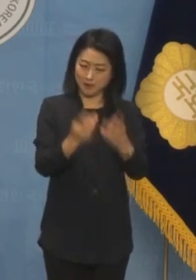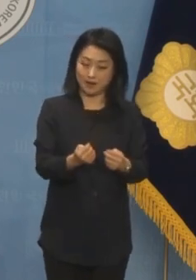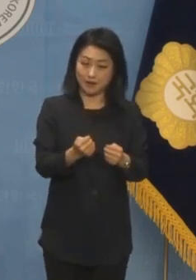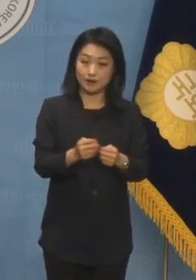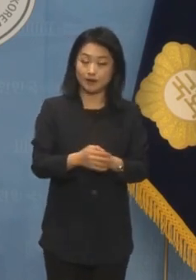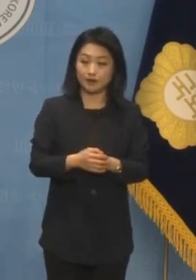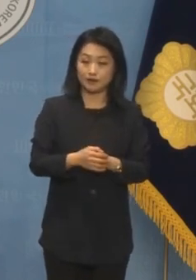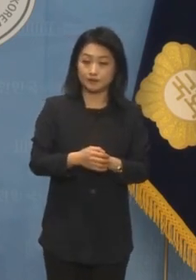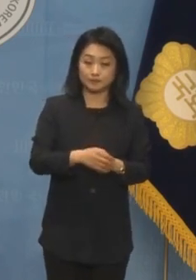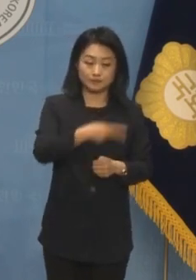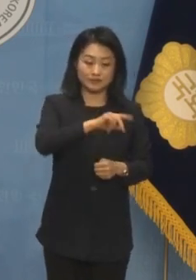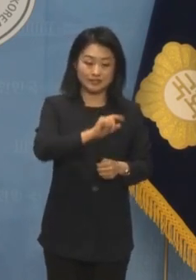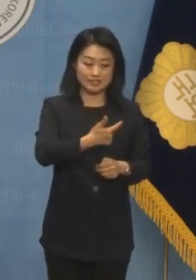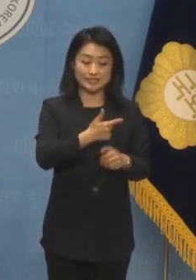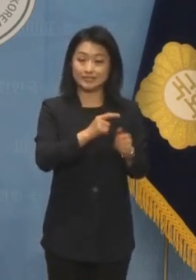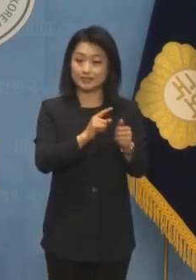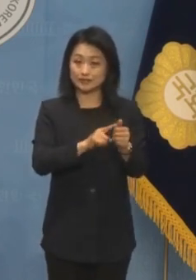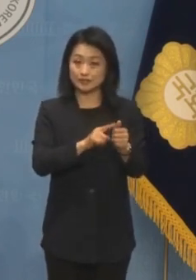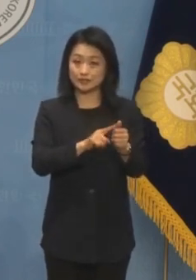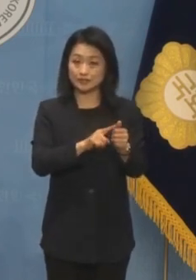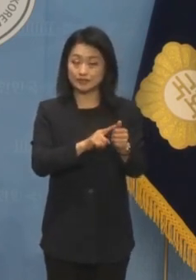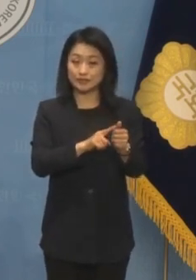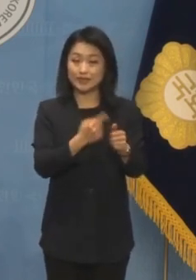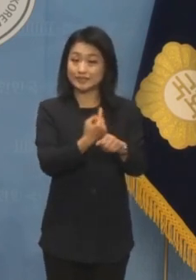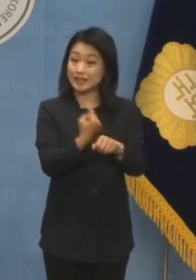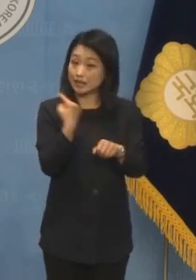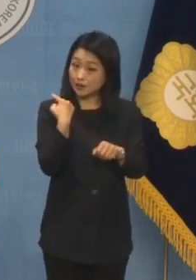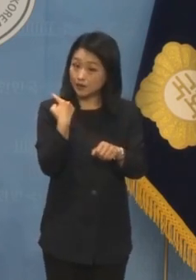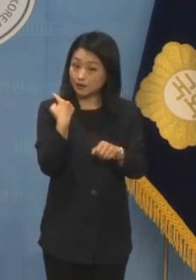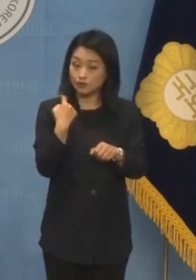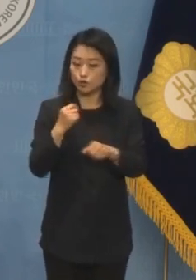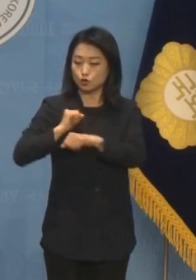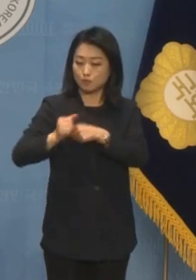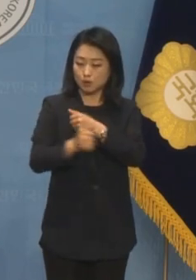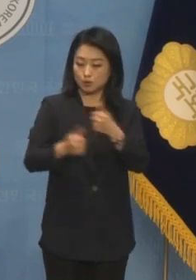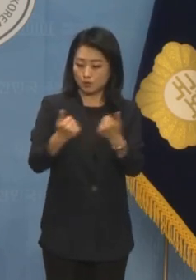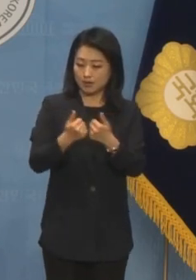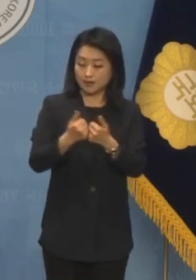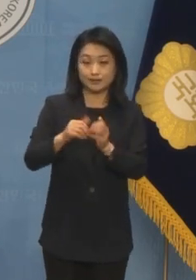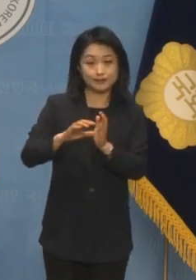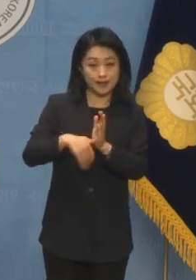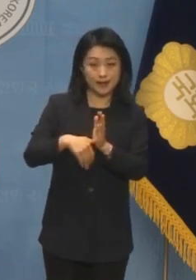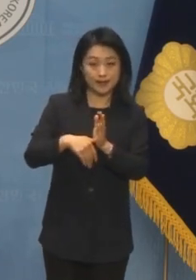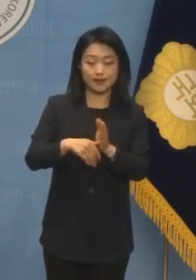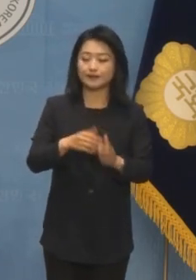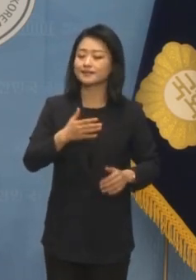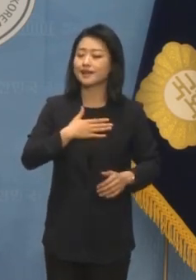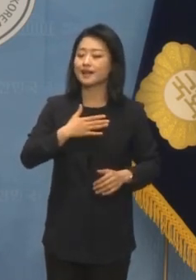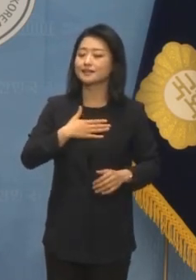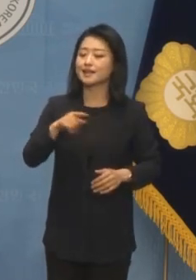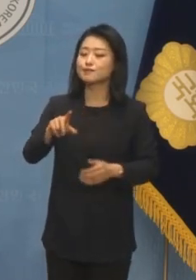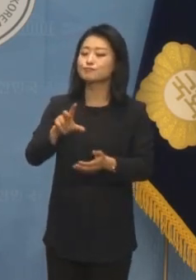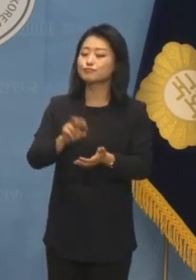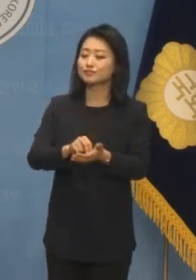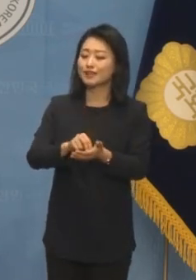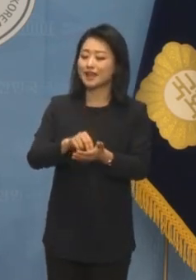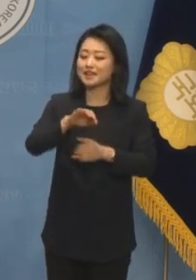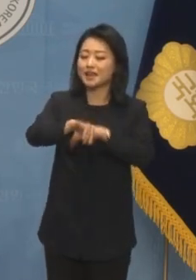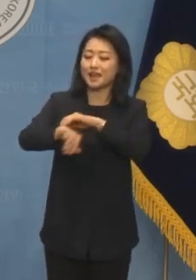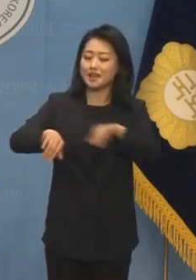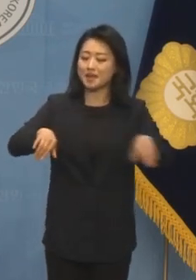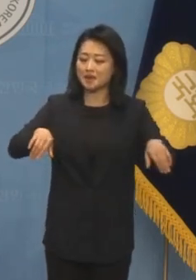장관이 작년 8월 21일 국회 국방위 전체 회의에서 제가 이 문제를 본격적으로 개입을